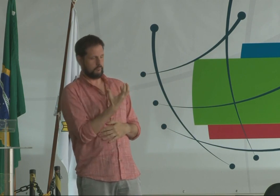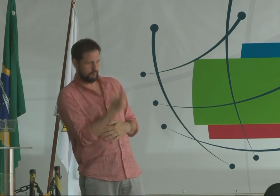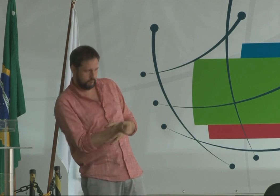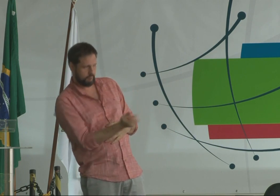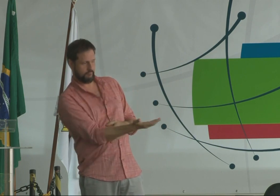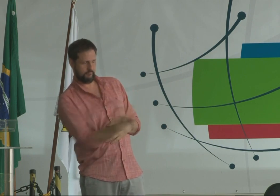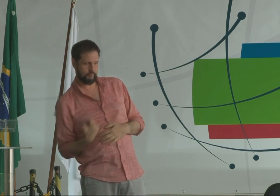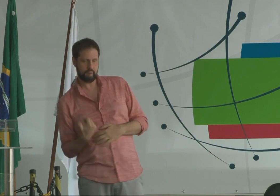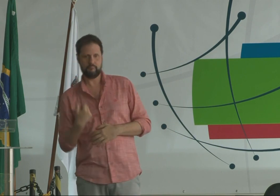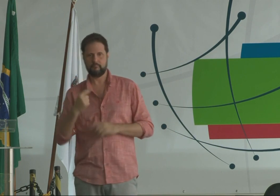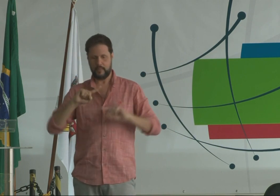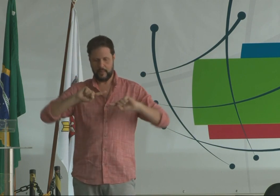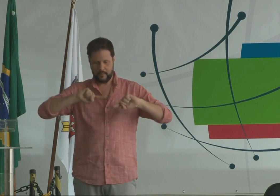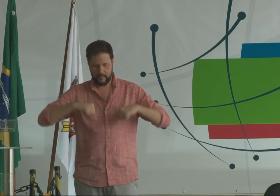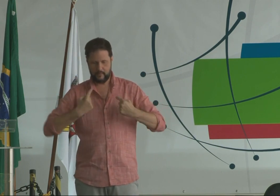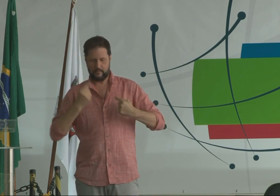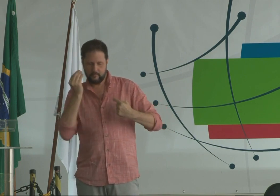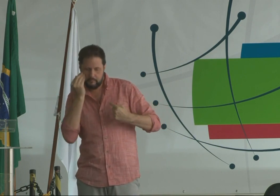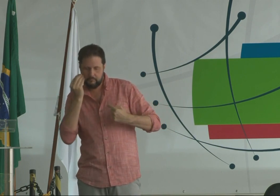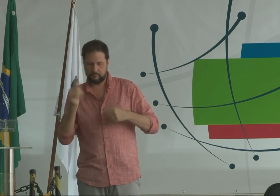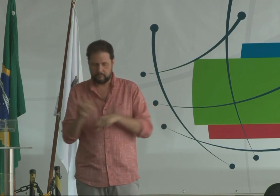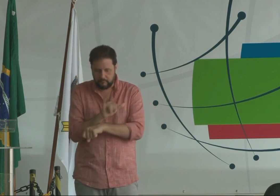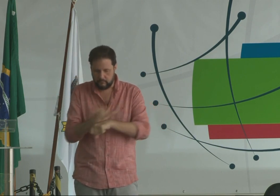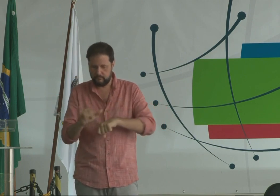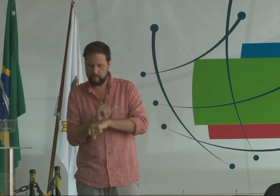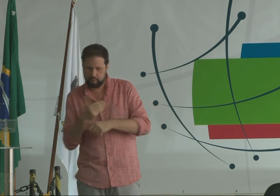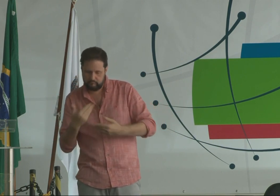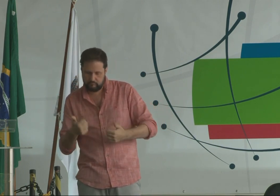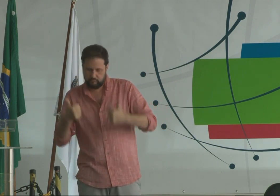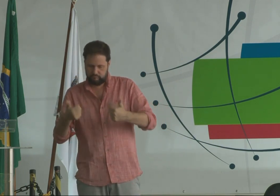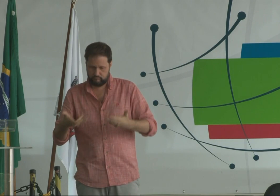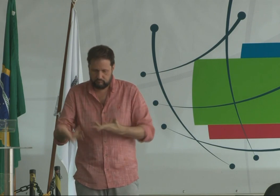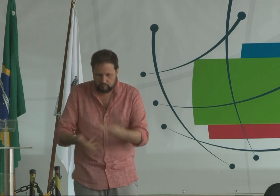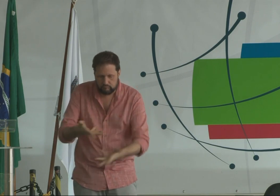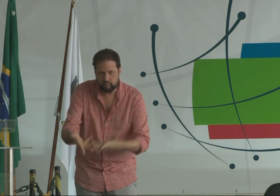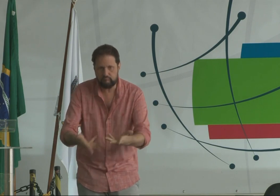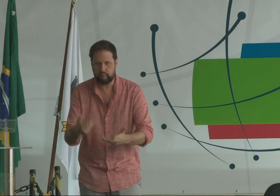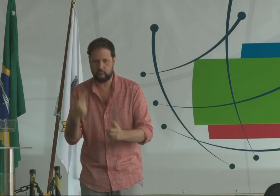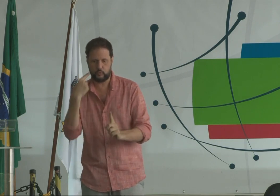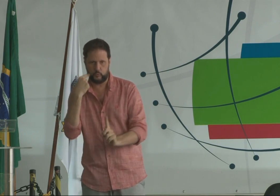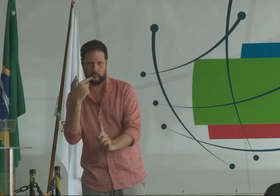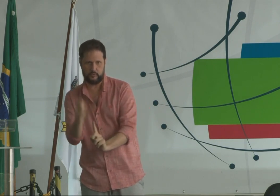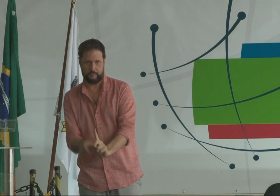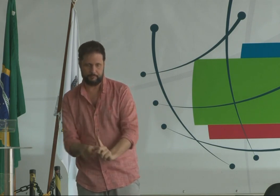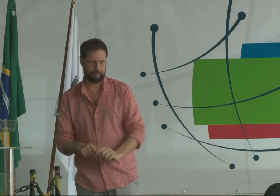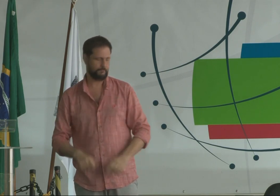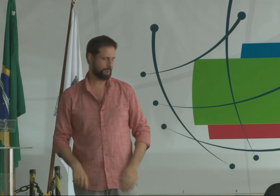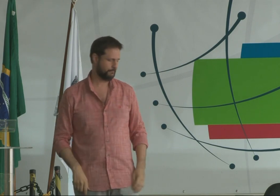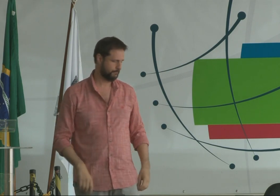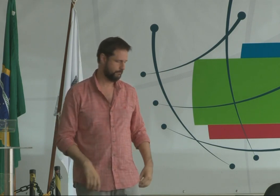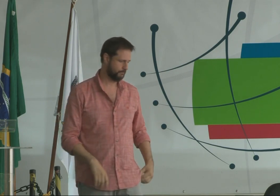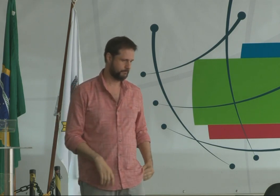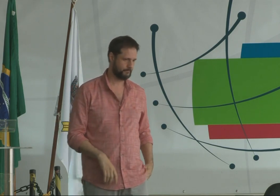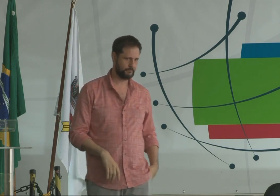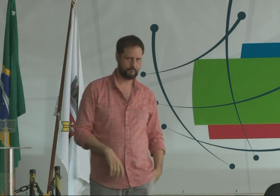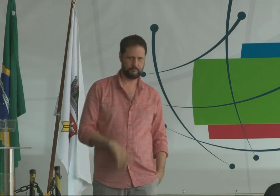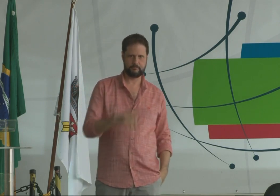Então, essa escola que permitiu que eu entrasse, gente decidiu experimentar a presença ali e tentar a forma de ser até estudante de